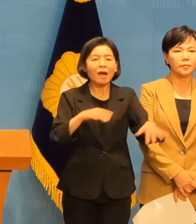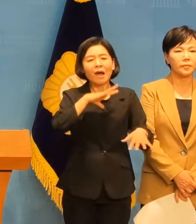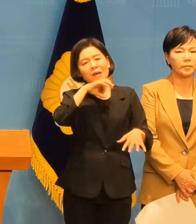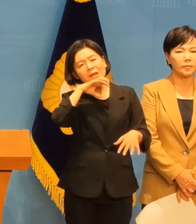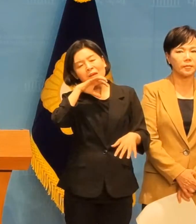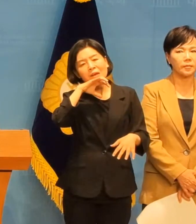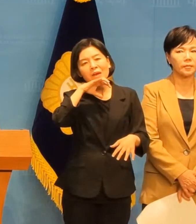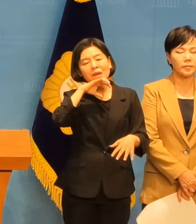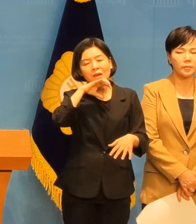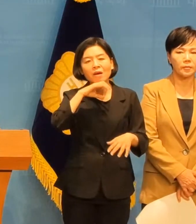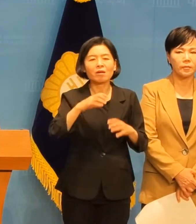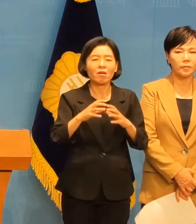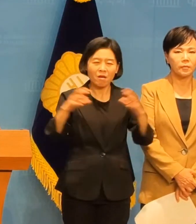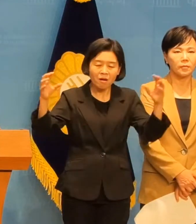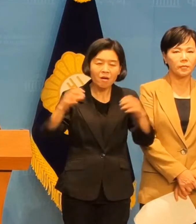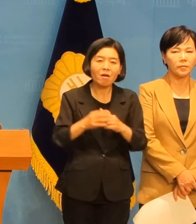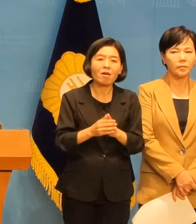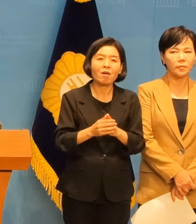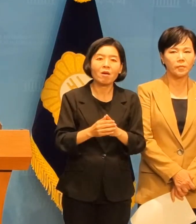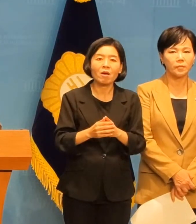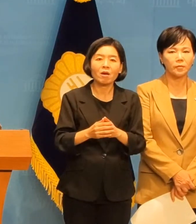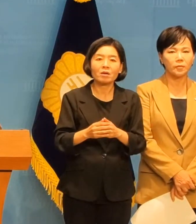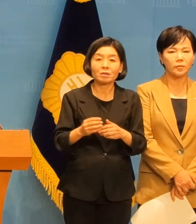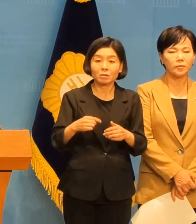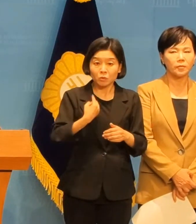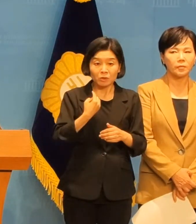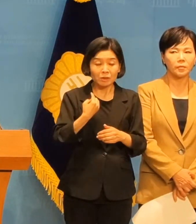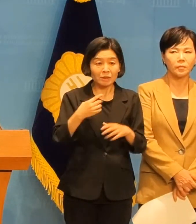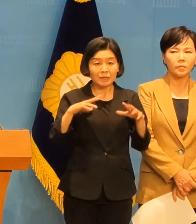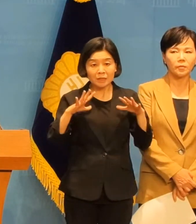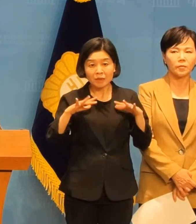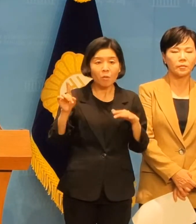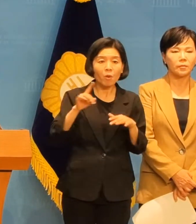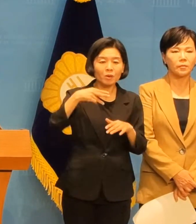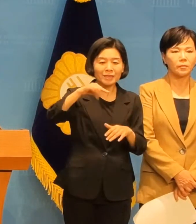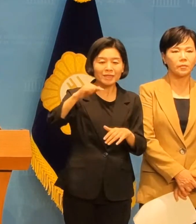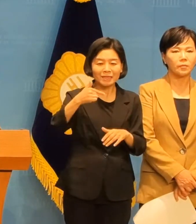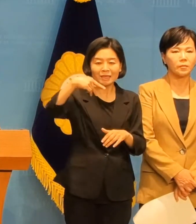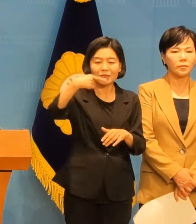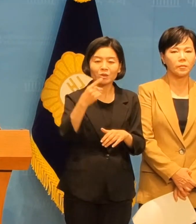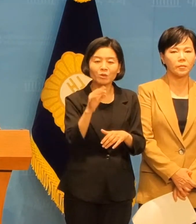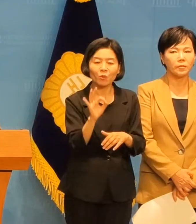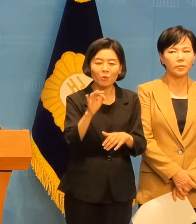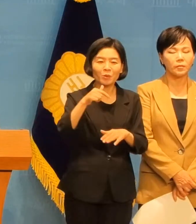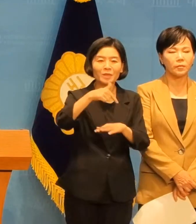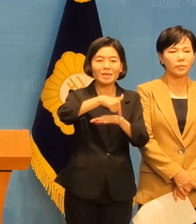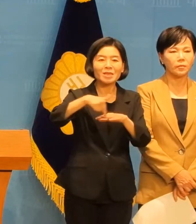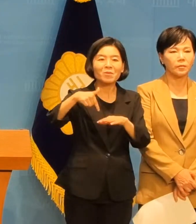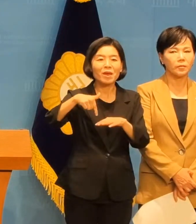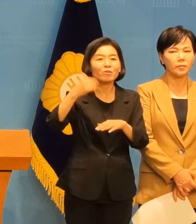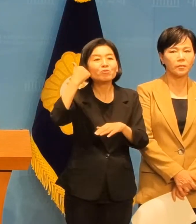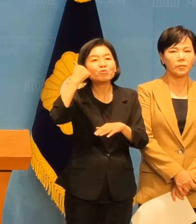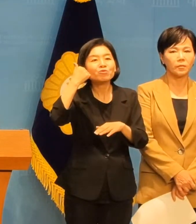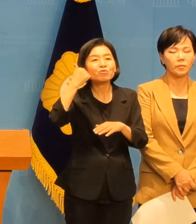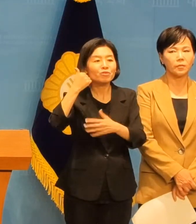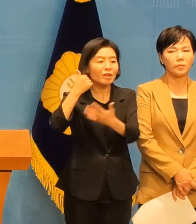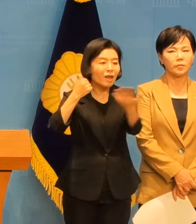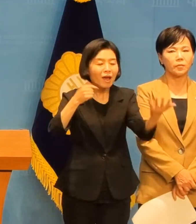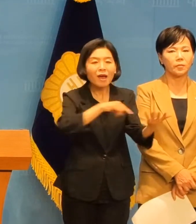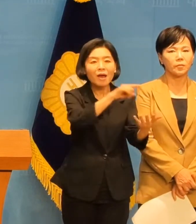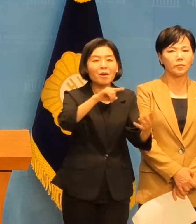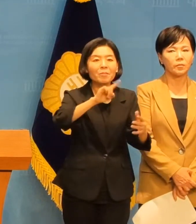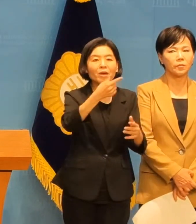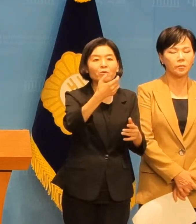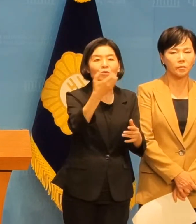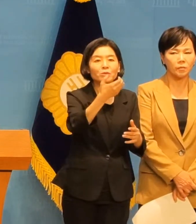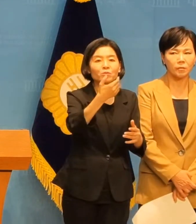있는 상황입니다. 자기가 그렇게 자랑했던 신통기획, 신통하다고 주장했던 신통기획의 대상이었던 196개